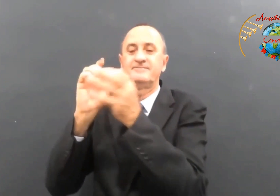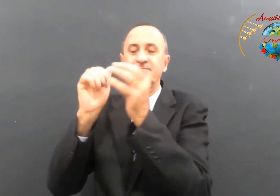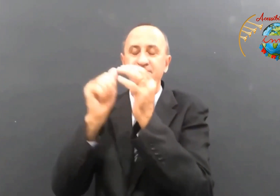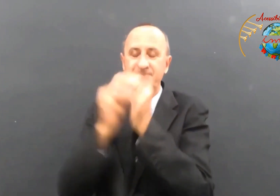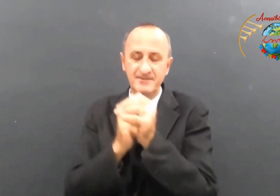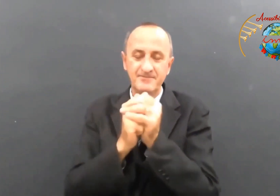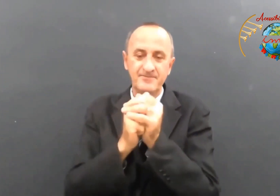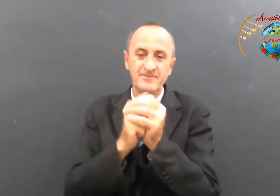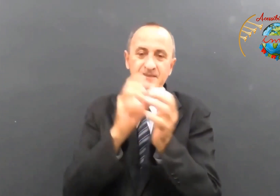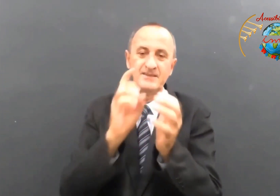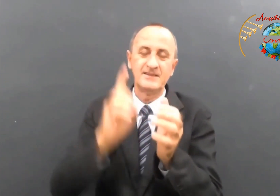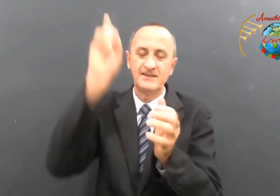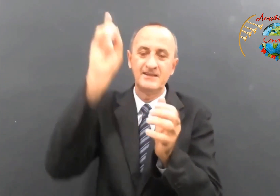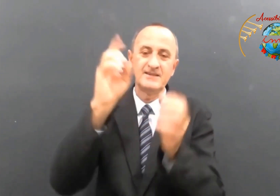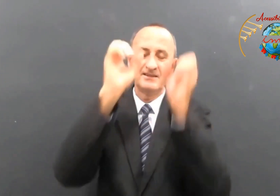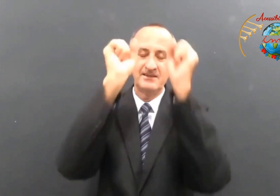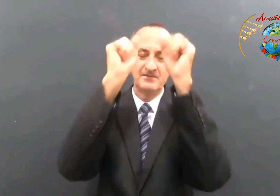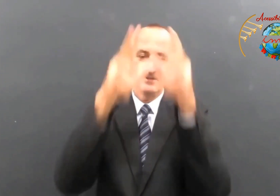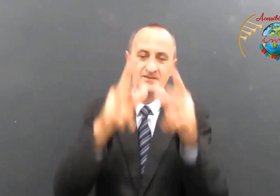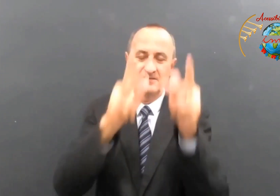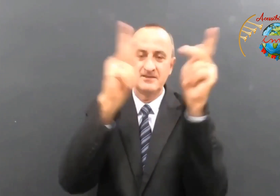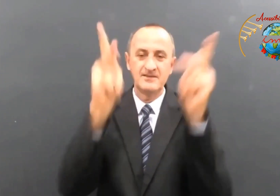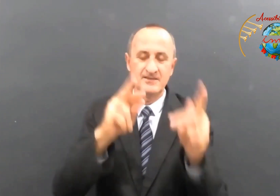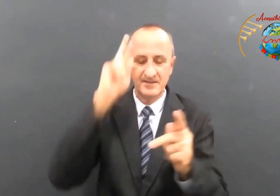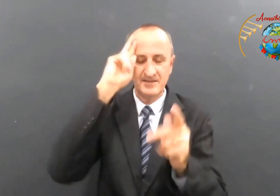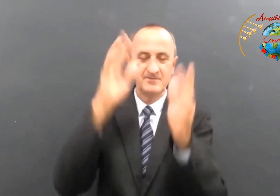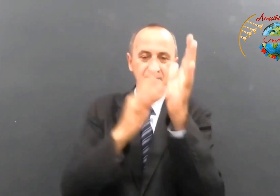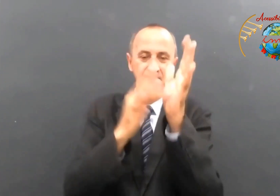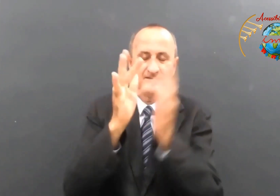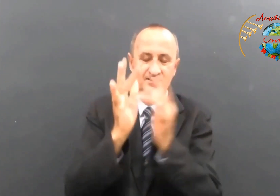nos abençoe, a paz do Senhor Jesus.